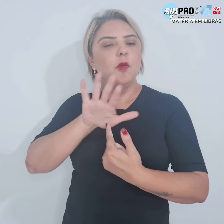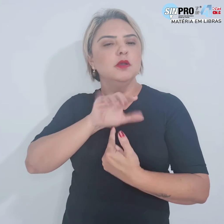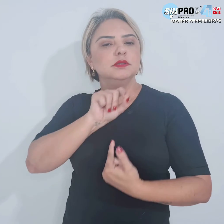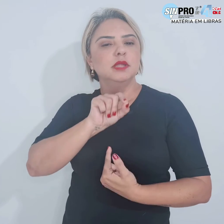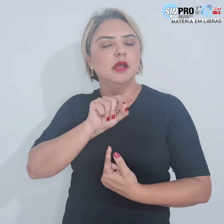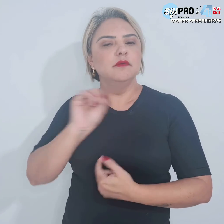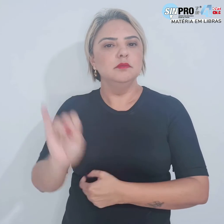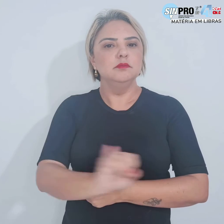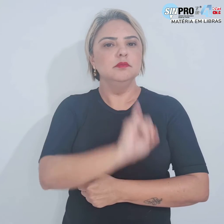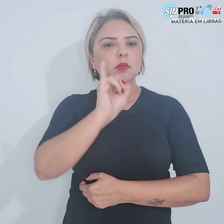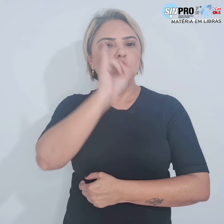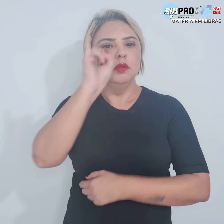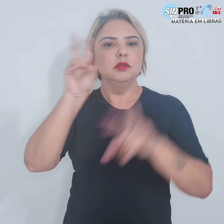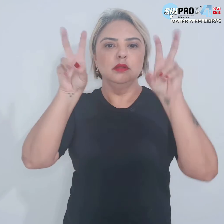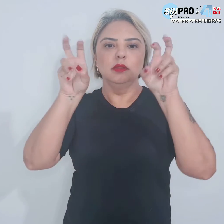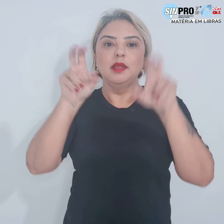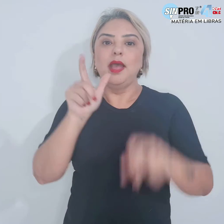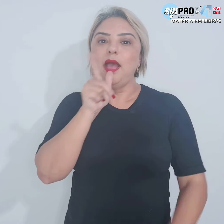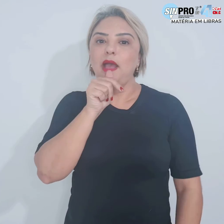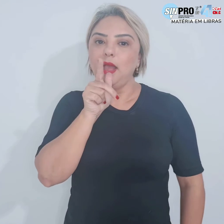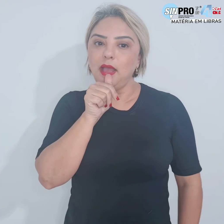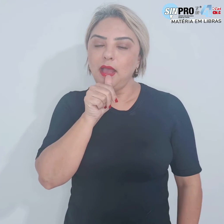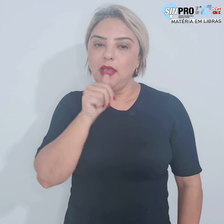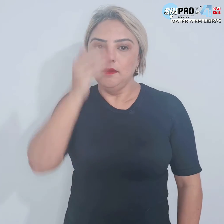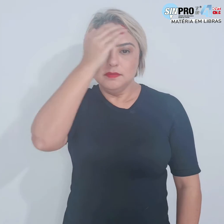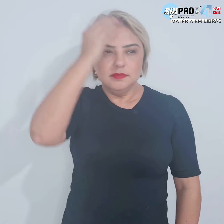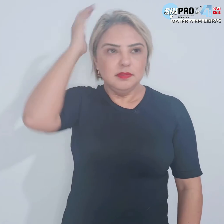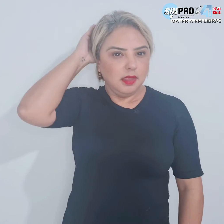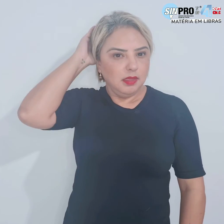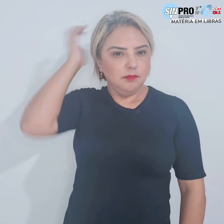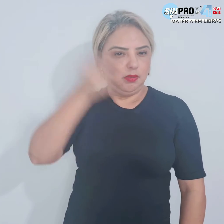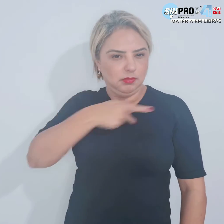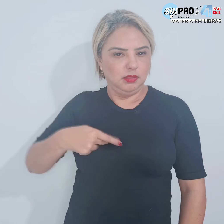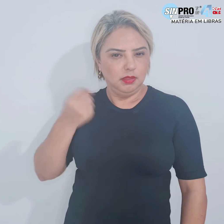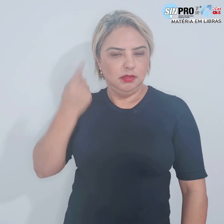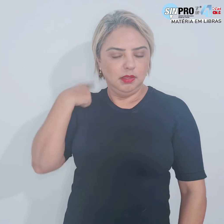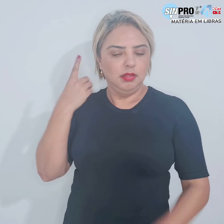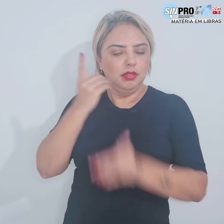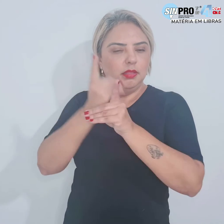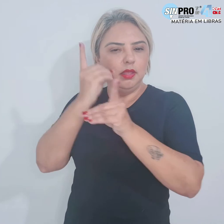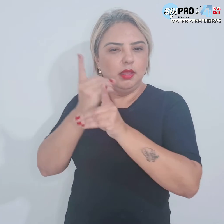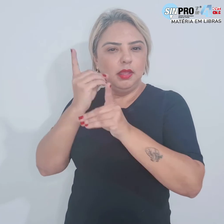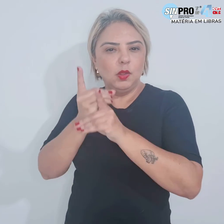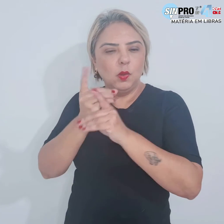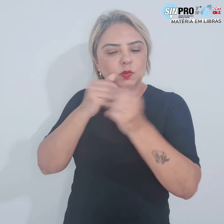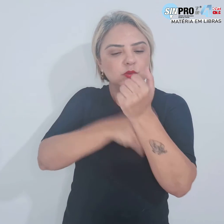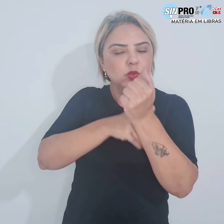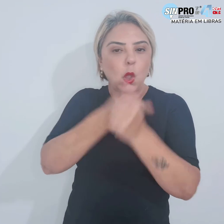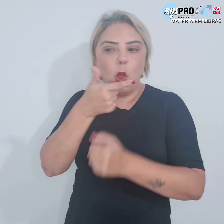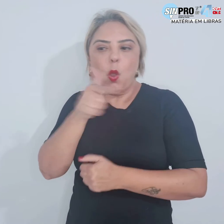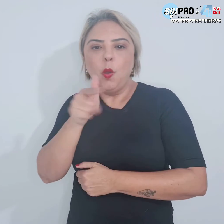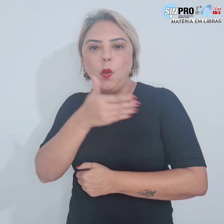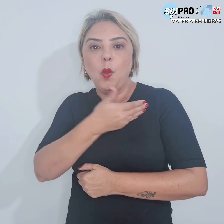ano, revelava a importância do tema água. Temer teve encontros privados com